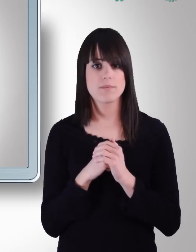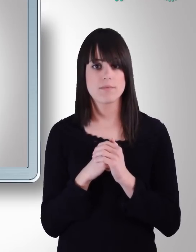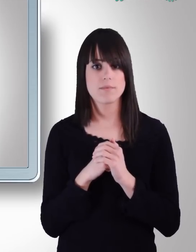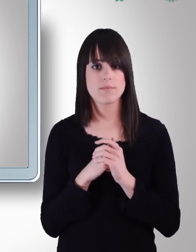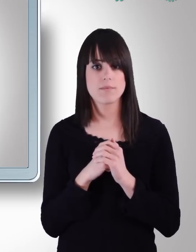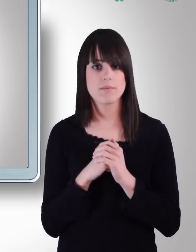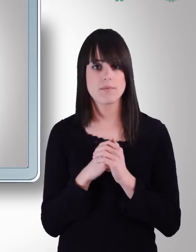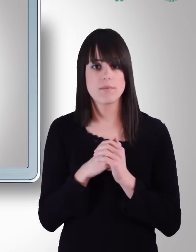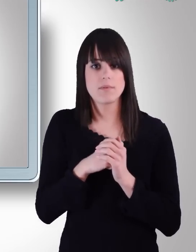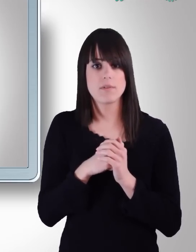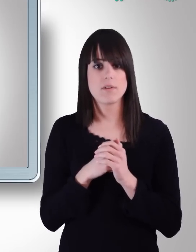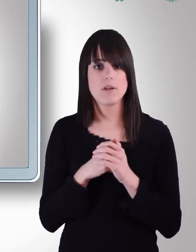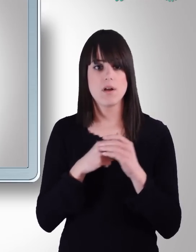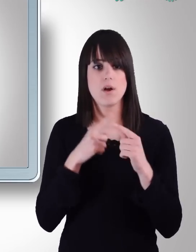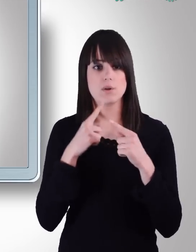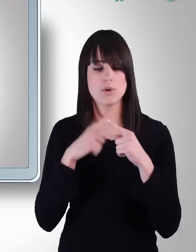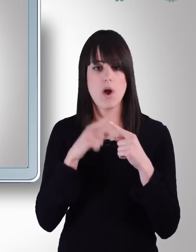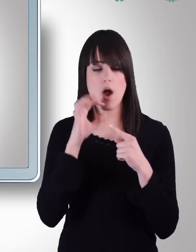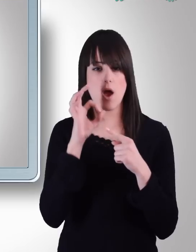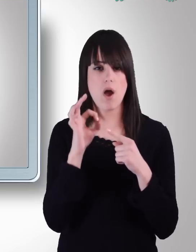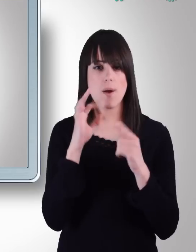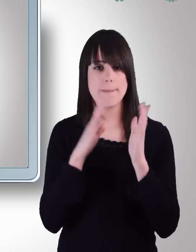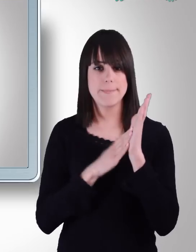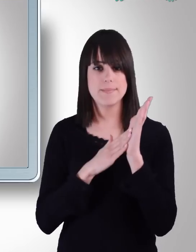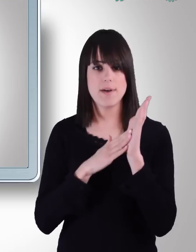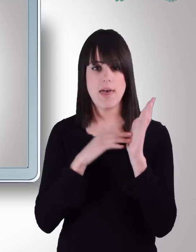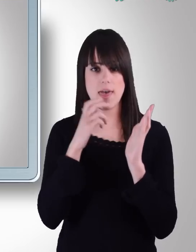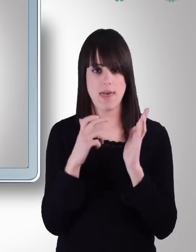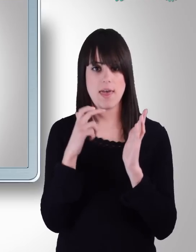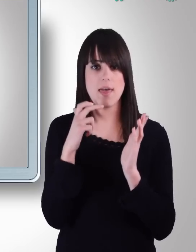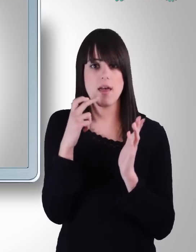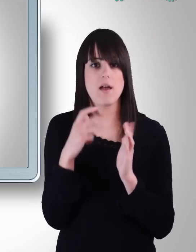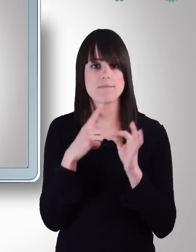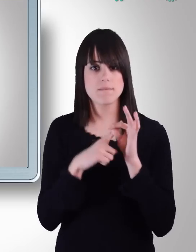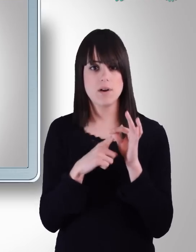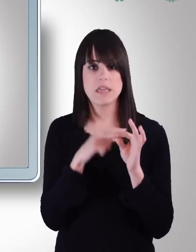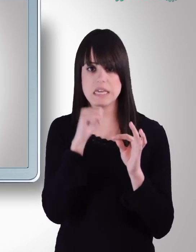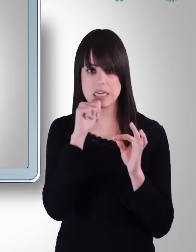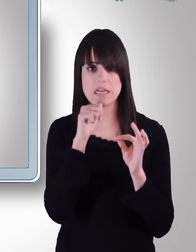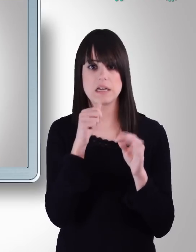Home feed, to je pregled korisnika ove društvene mreže koje pratite.